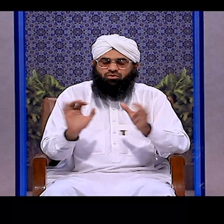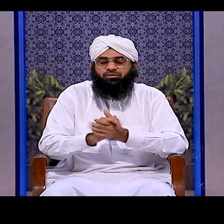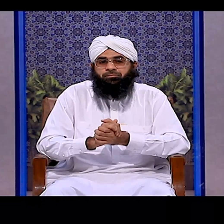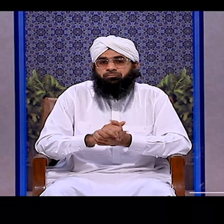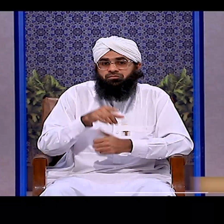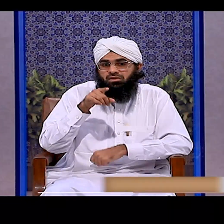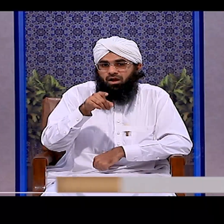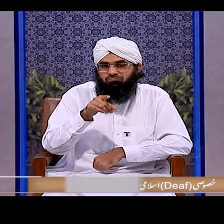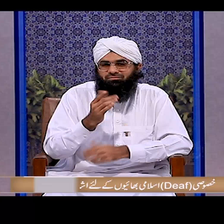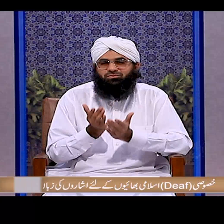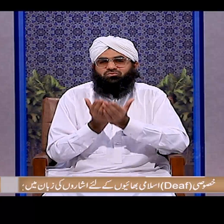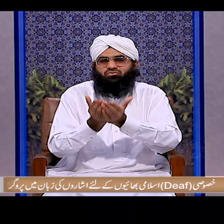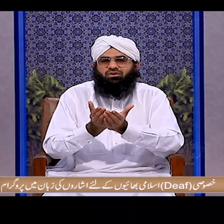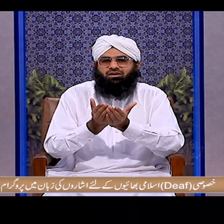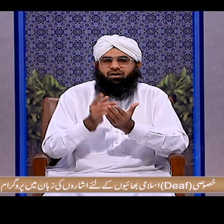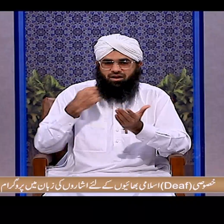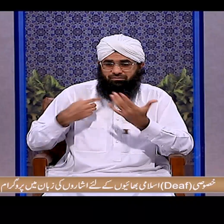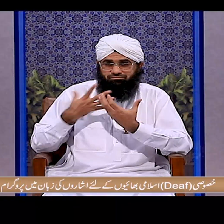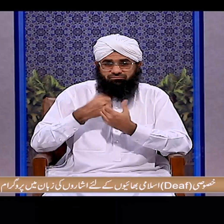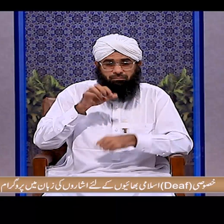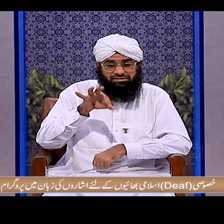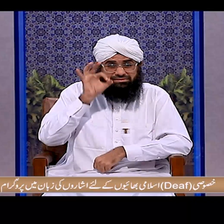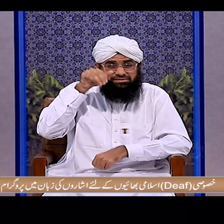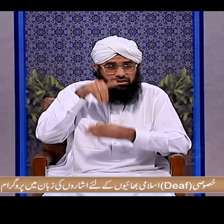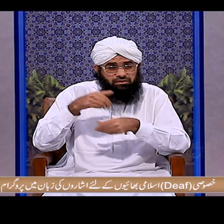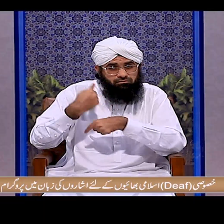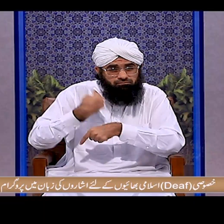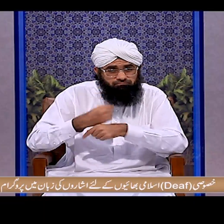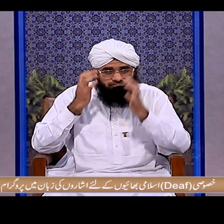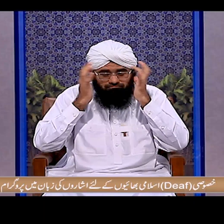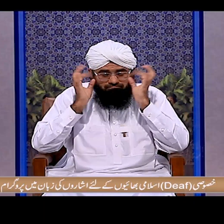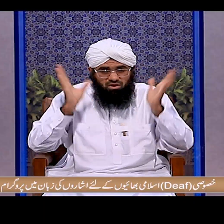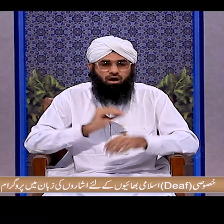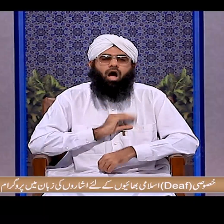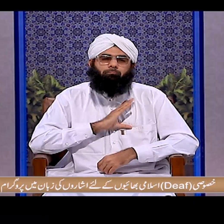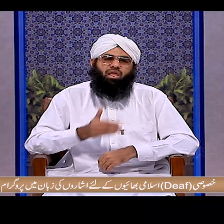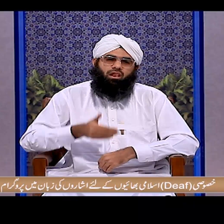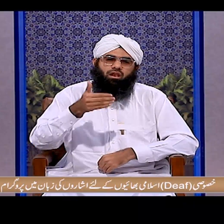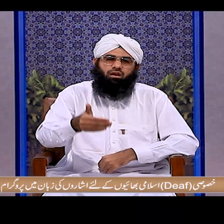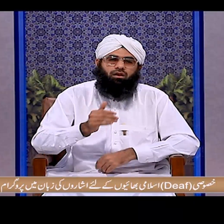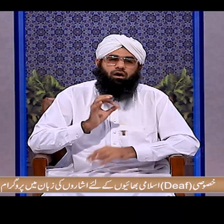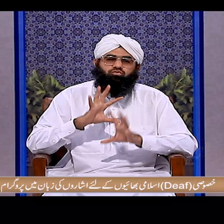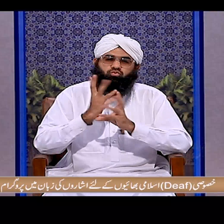سے حاصل ہونے والے نصیحت بھرے مدنی پھولوں پر ہمیں عمل کی توفیق عطا فرمائے۔ آئندہ سلسلے